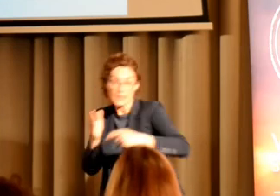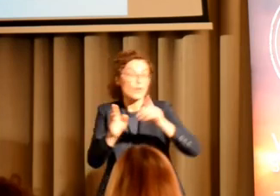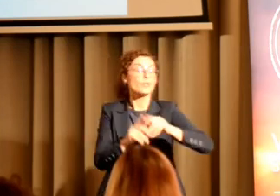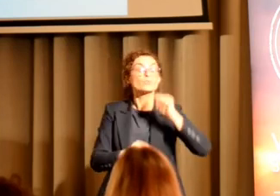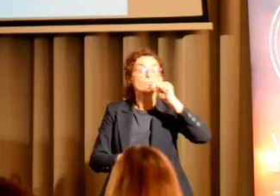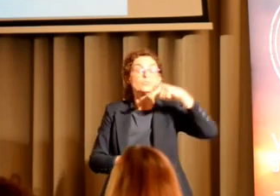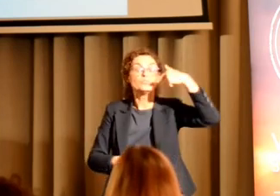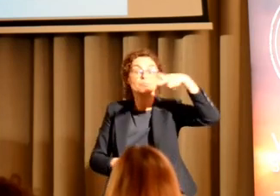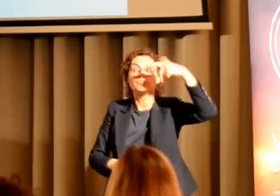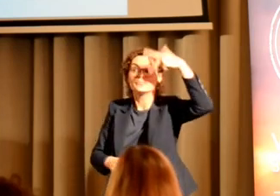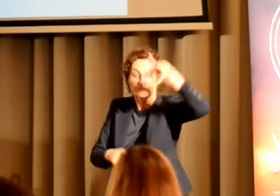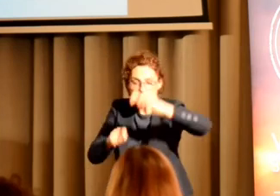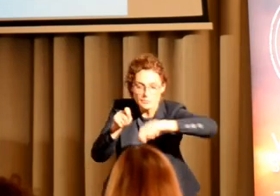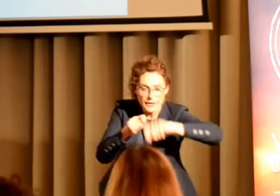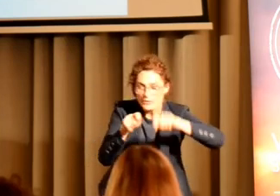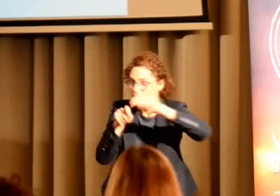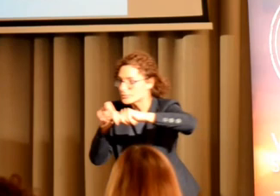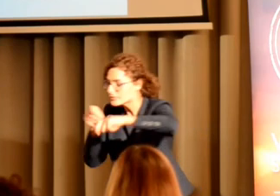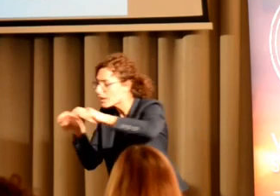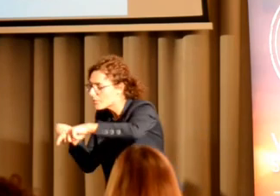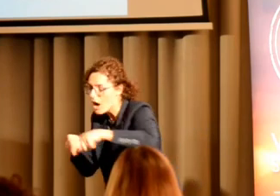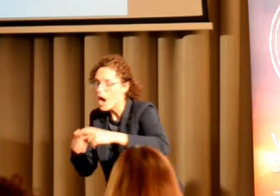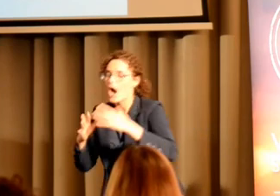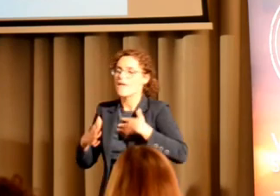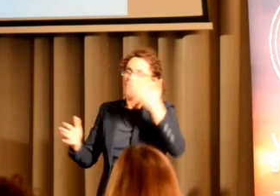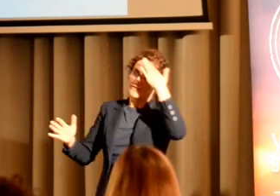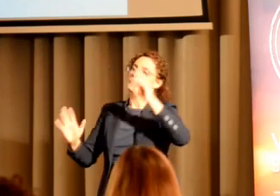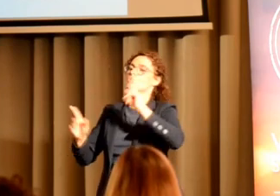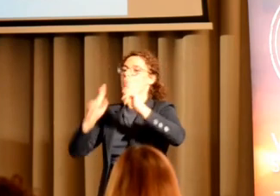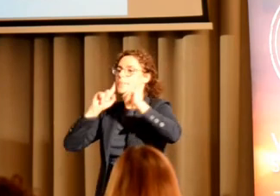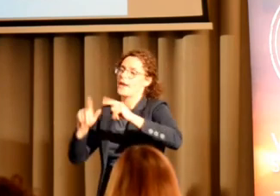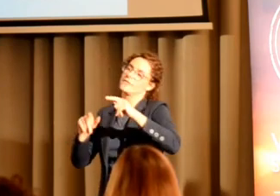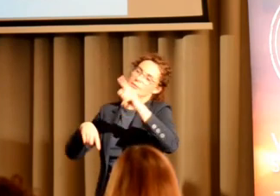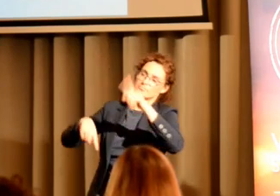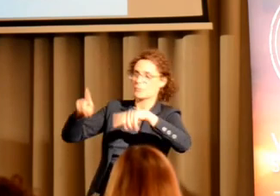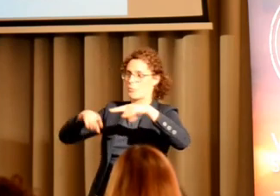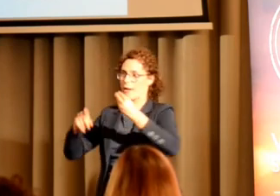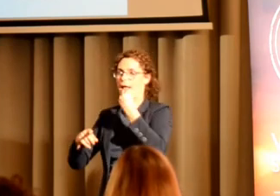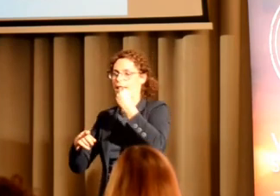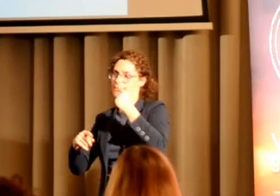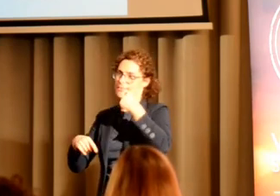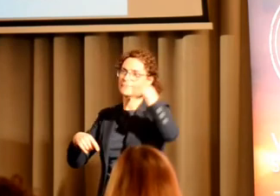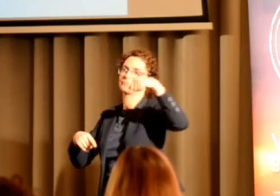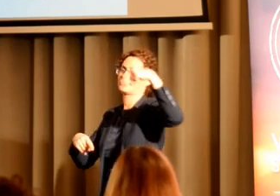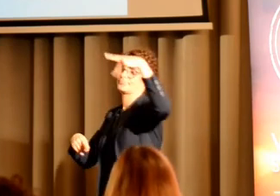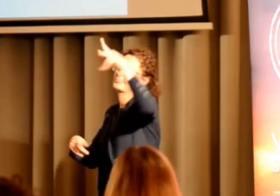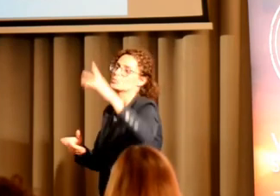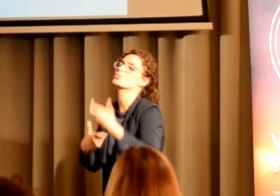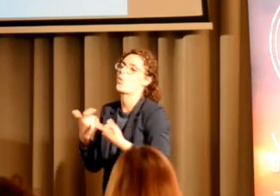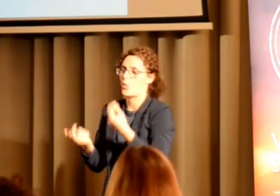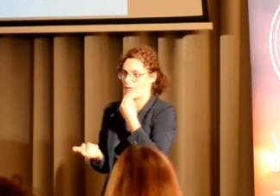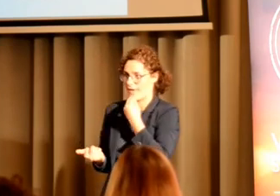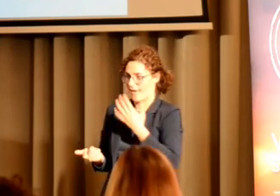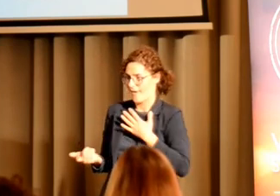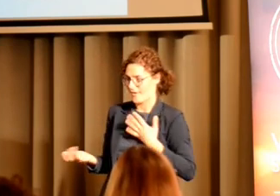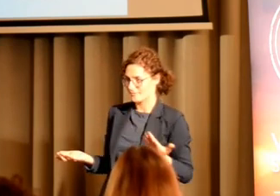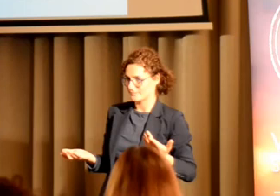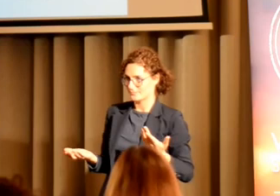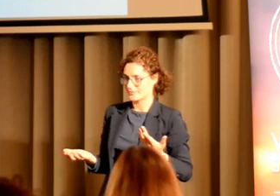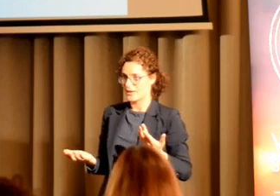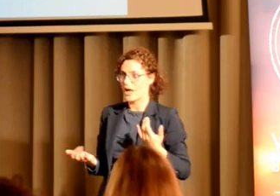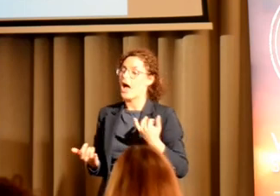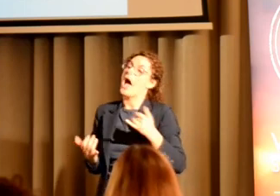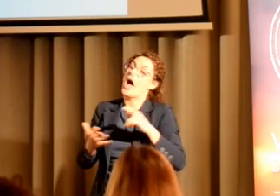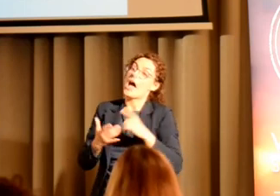które w lesie się znajduje, to wtedy mamy taką dietę ocenioną, prawda, dla na przykład 3 lat. A jeśli to się zrobi